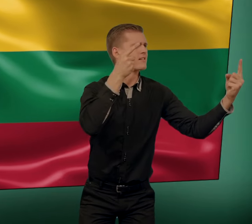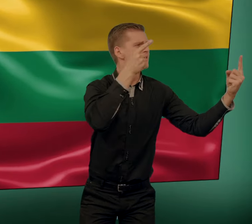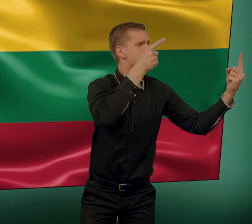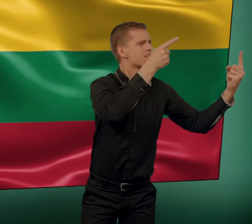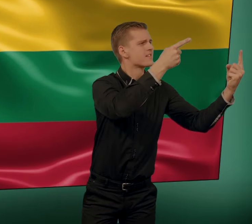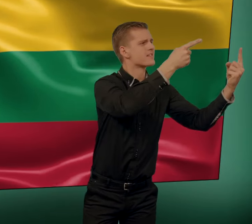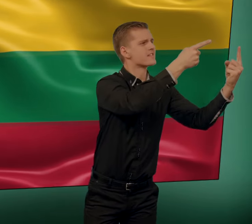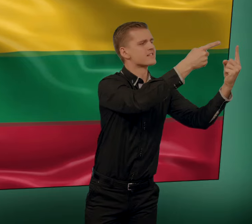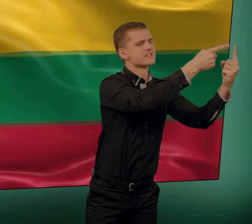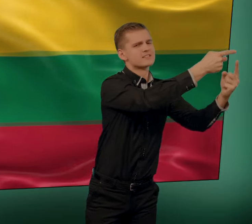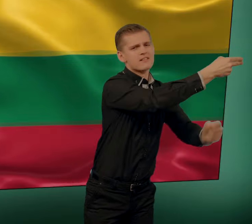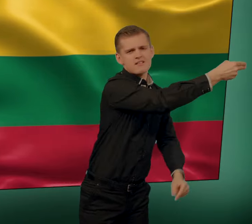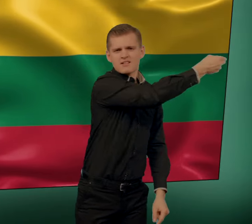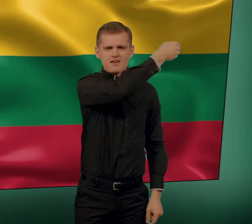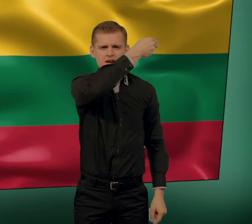mūsų širdyste.